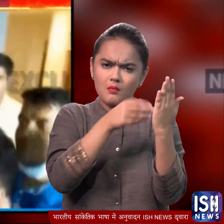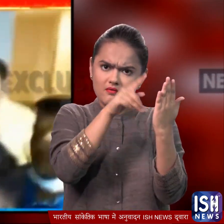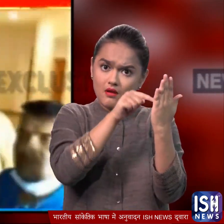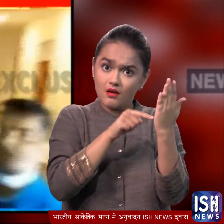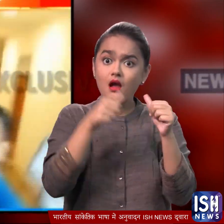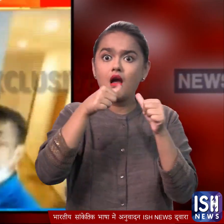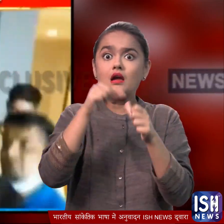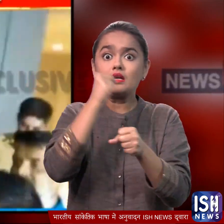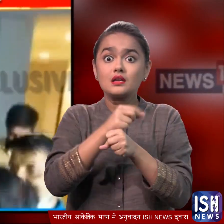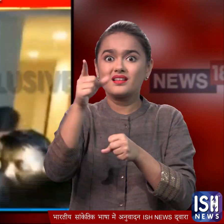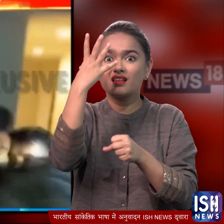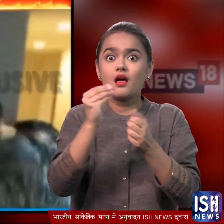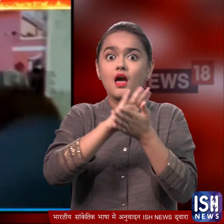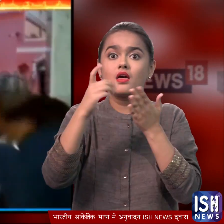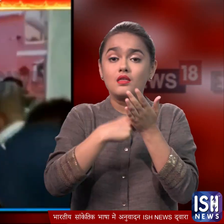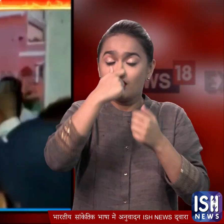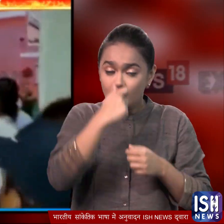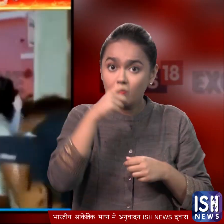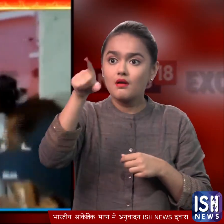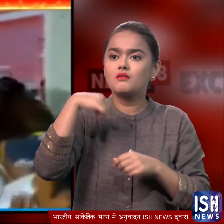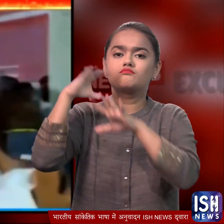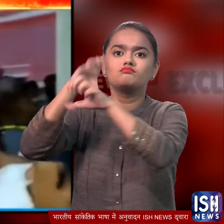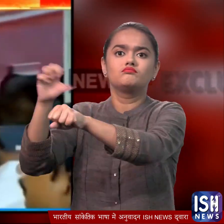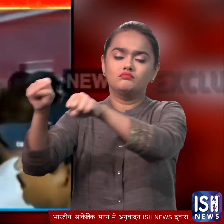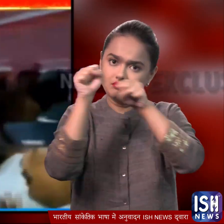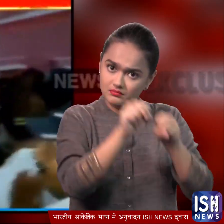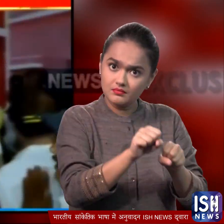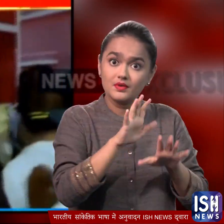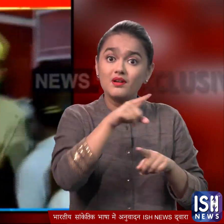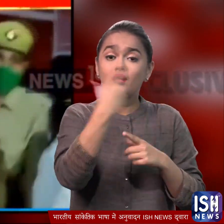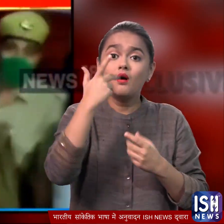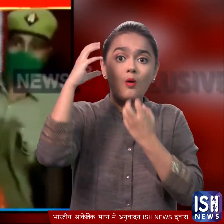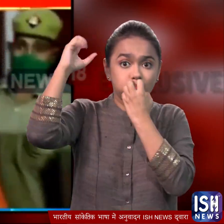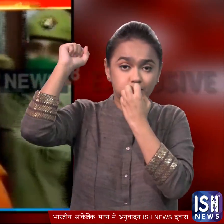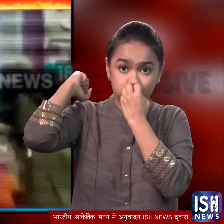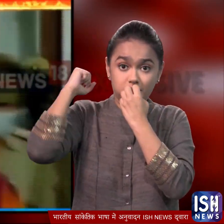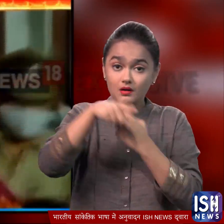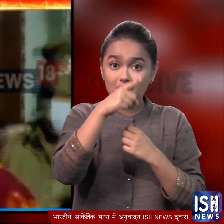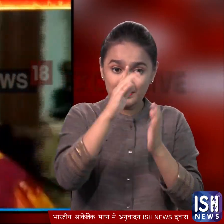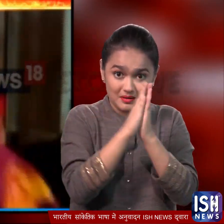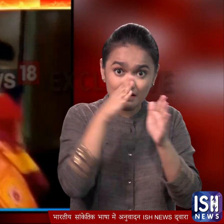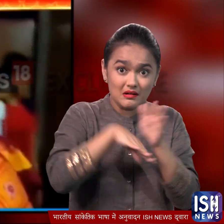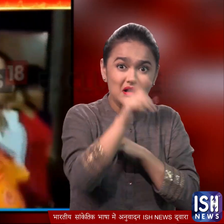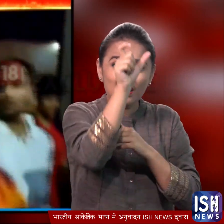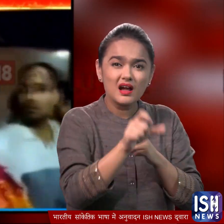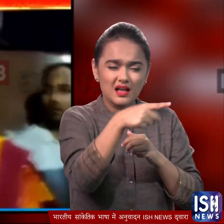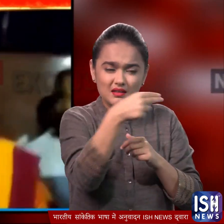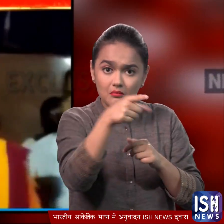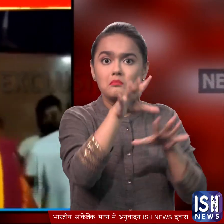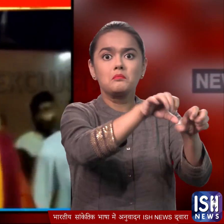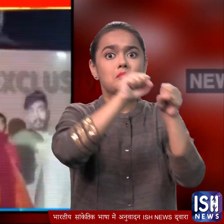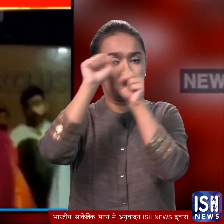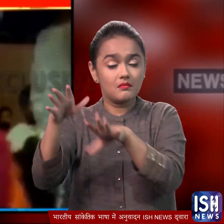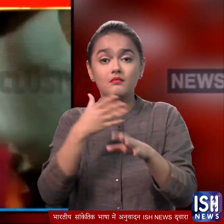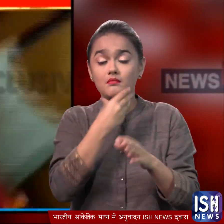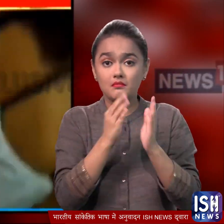आनंद गिरी को रात में हरिद्वार से गिरफ्तार किया, जिसके बाद प्रयागराज के बड़े हनुमान मंदिर के पुजारी आद्या तिवारी को भी गिरफ्तार कर लिया गया। जिस समय